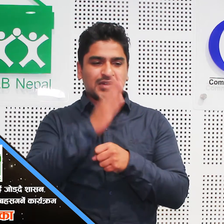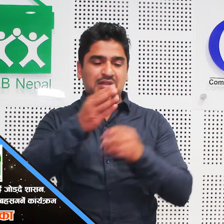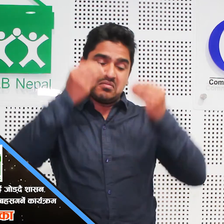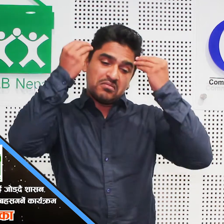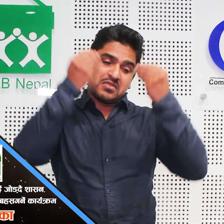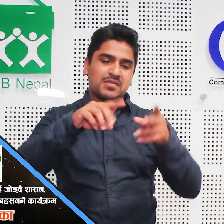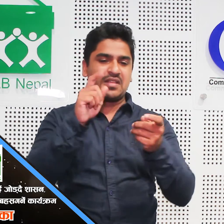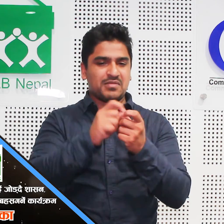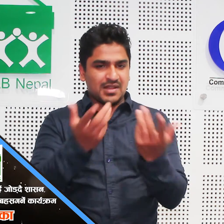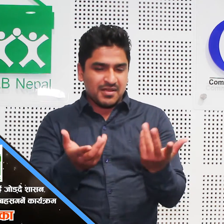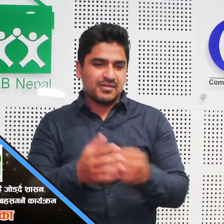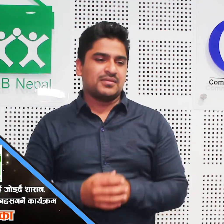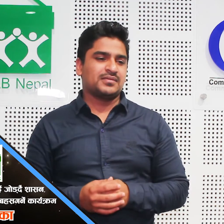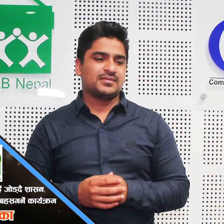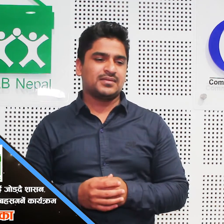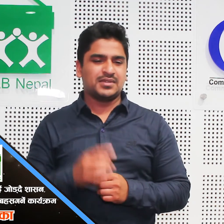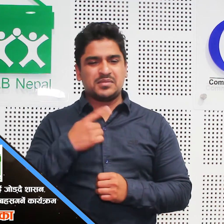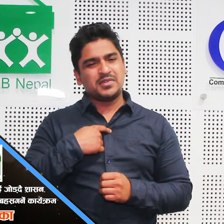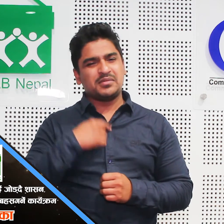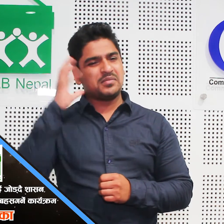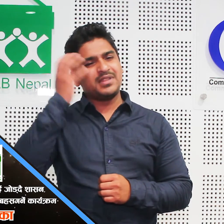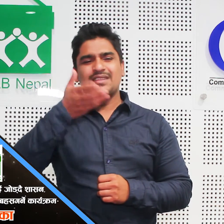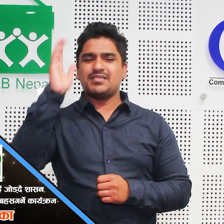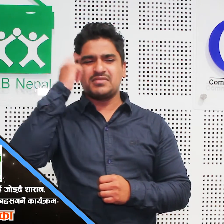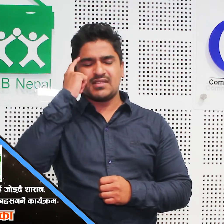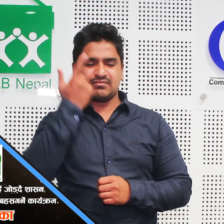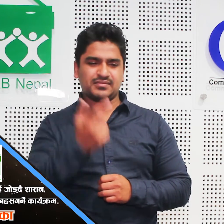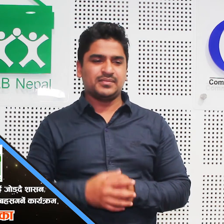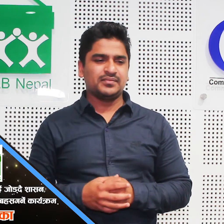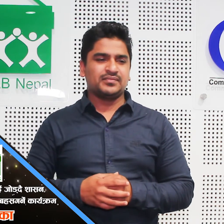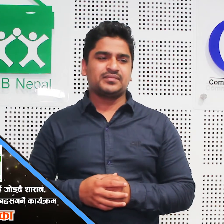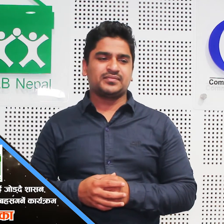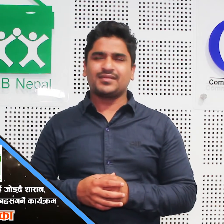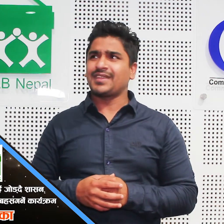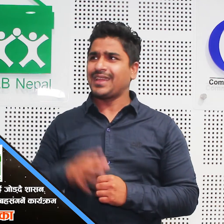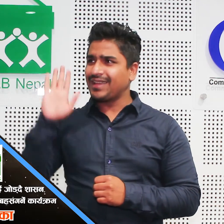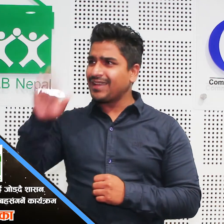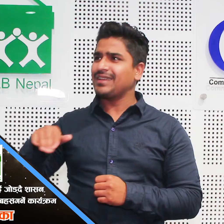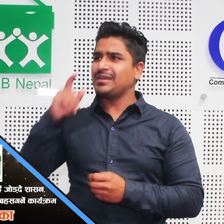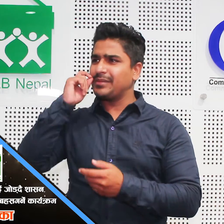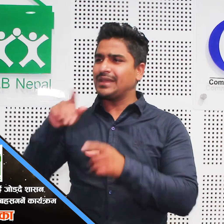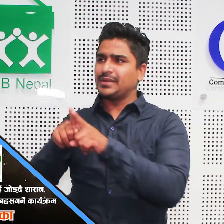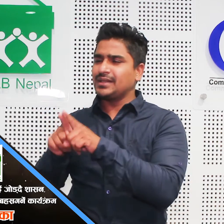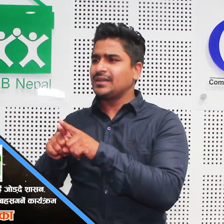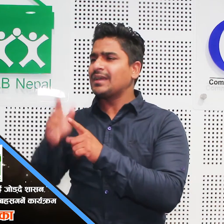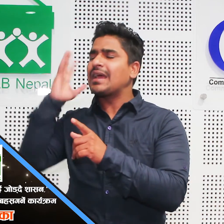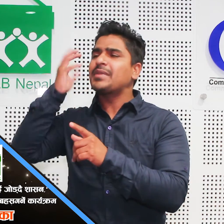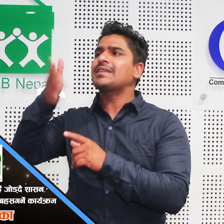पारिगयो, म त अब विदेश जाने पो सोध्दैछु त। ए मिलन भाइ पनि कहाँ विदेश जाने कुरा